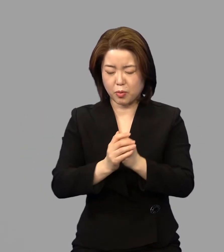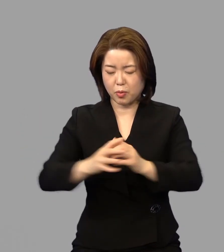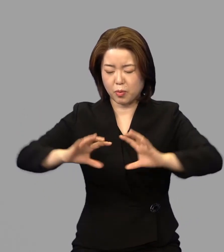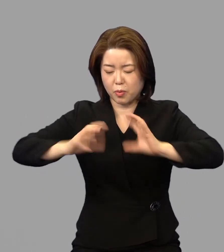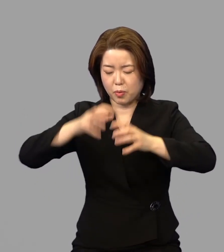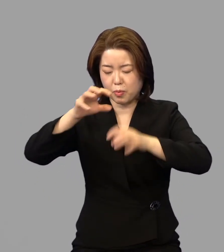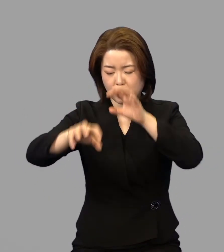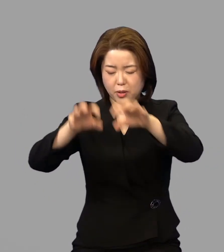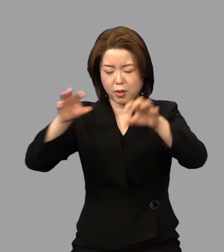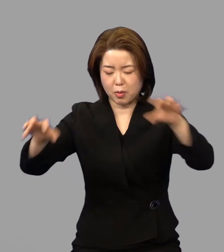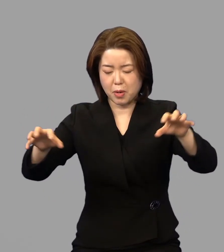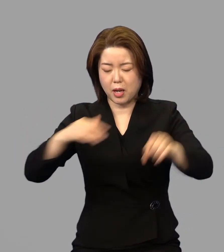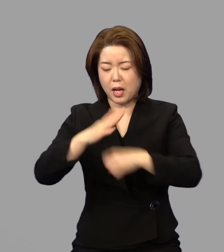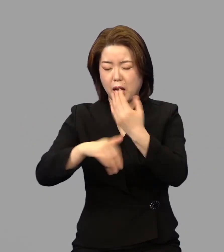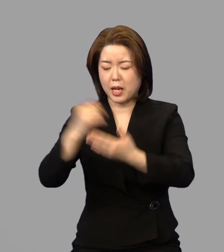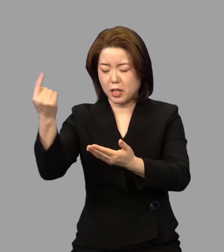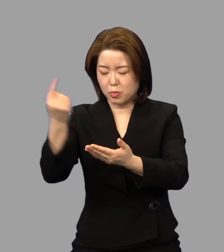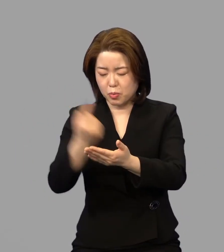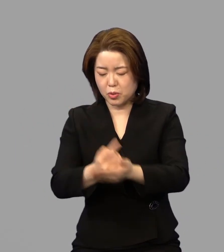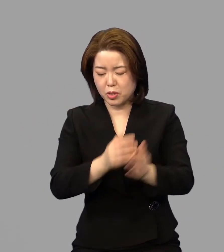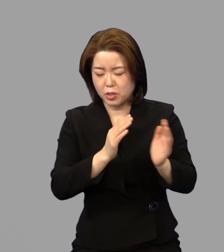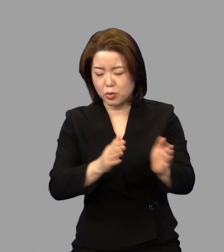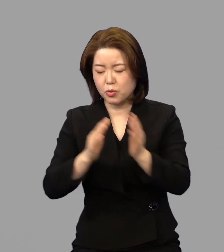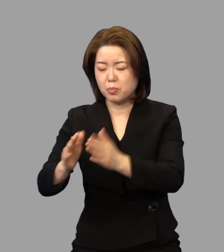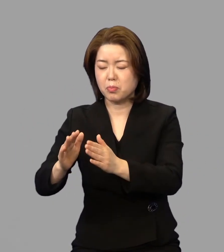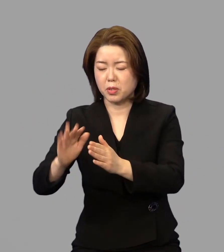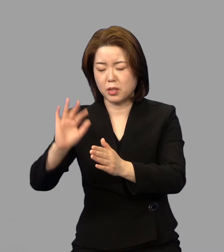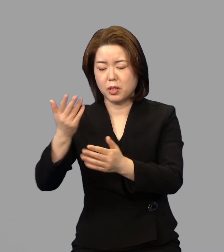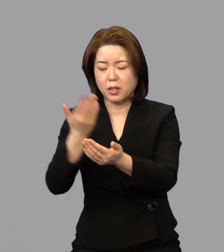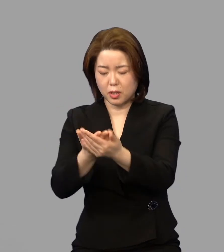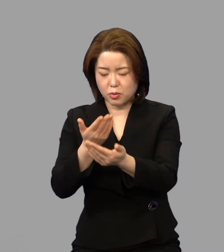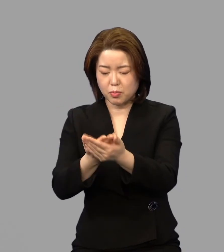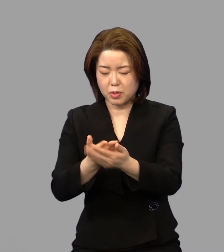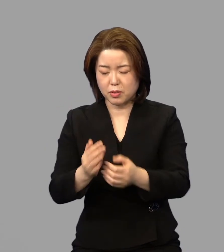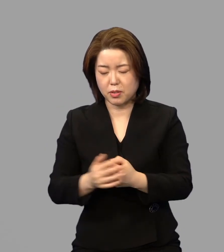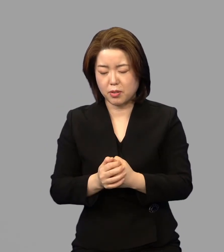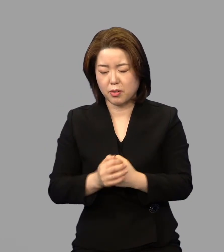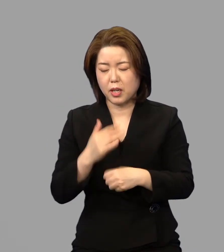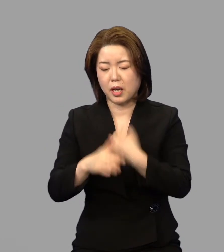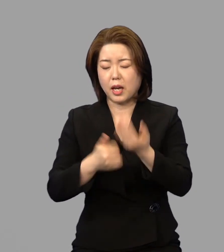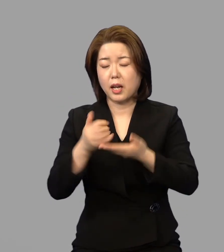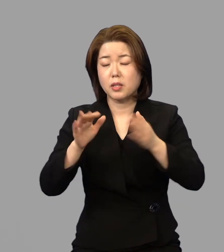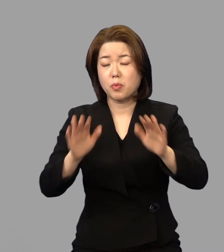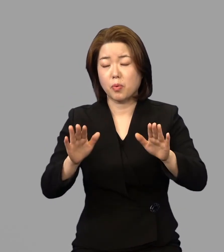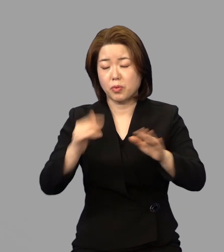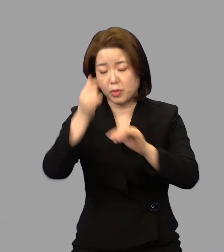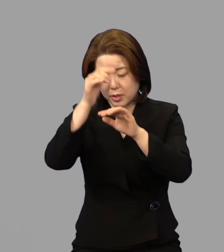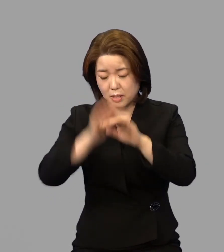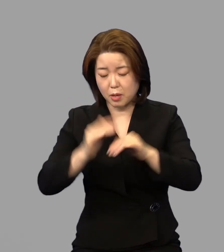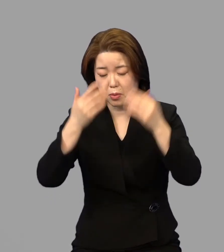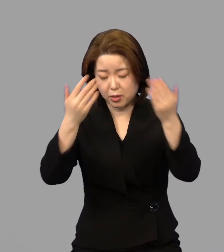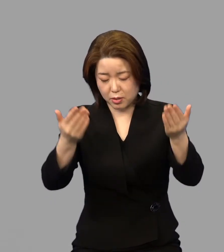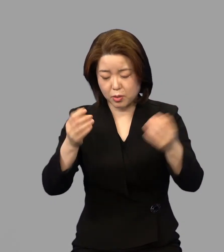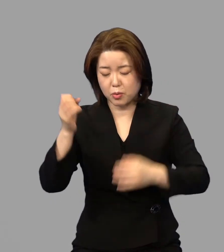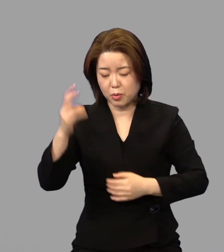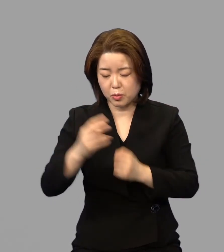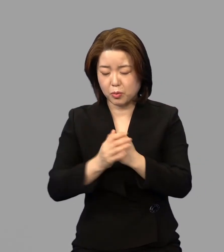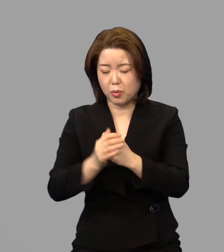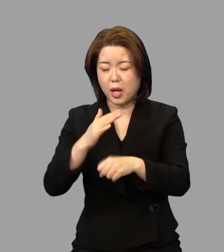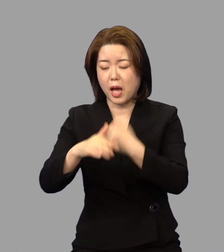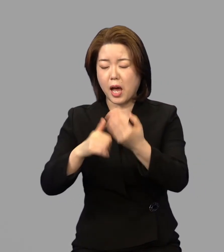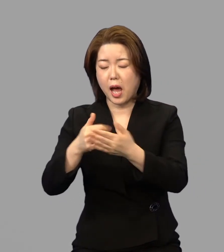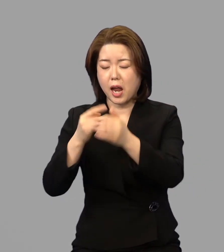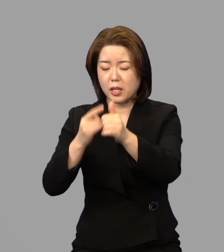열방에 하나님 오시기를 준비하게 하소서. 하나님, 오늘도 예배하고 하나님께